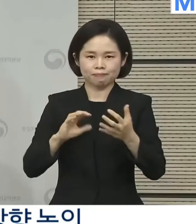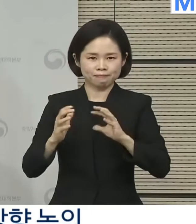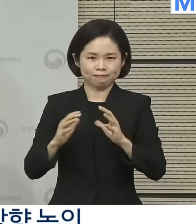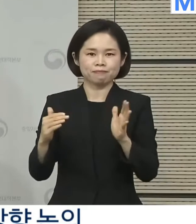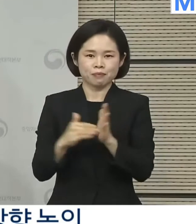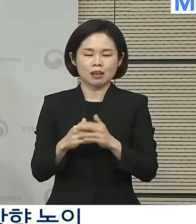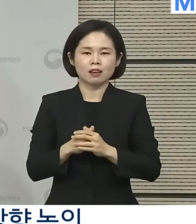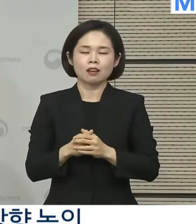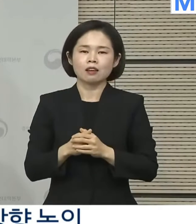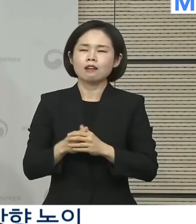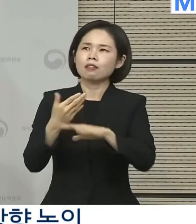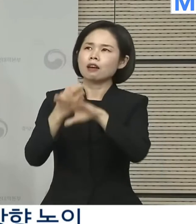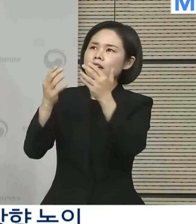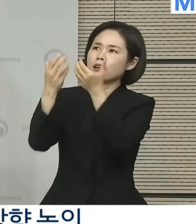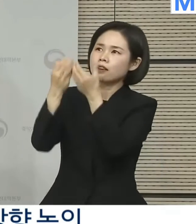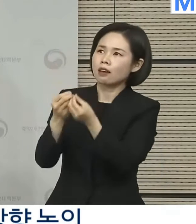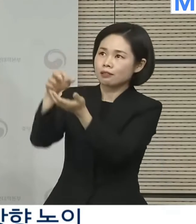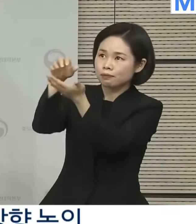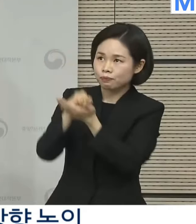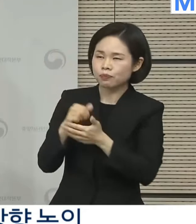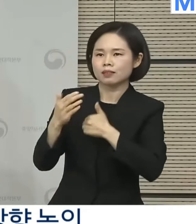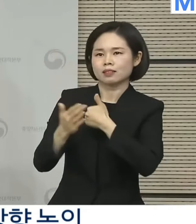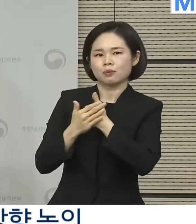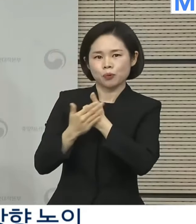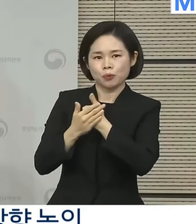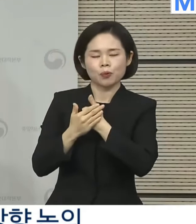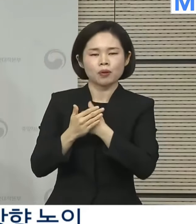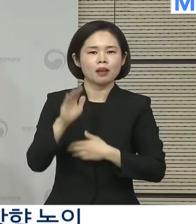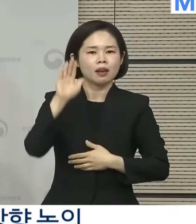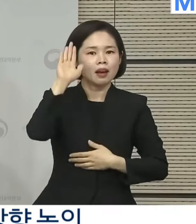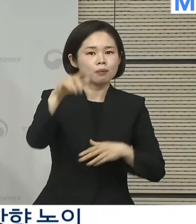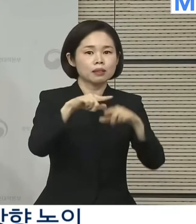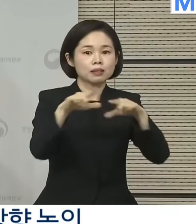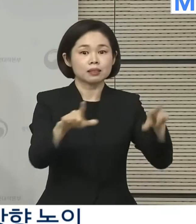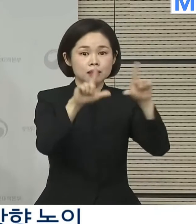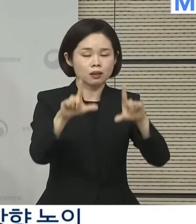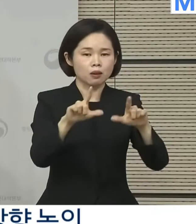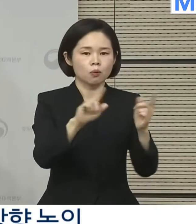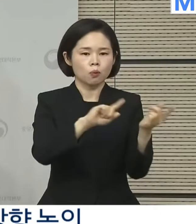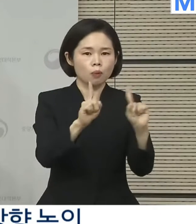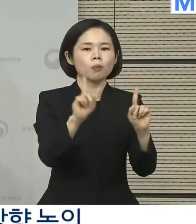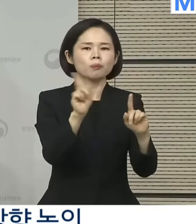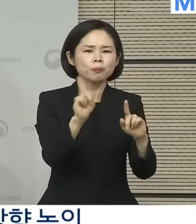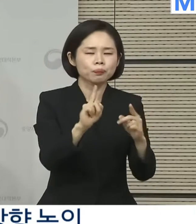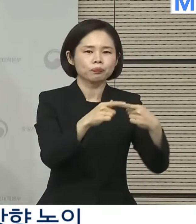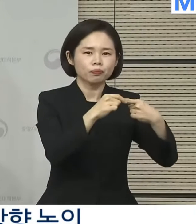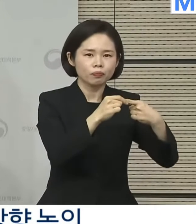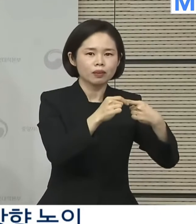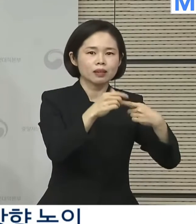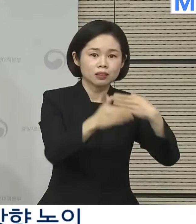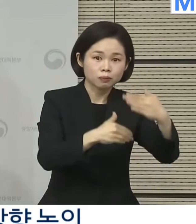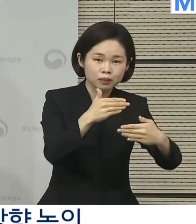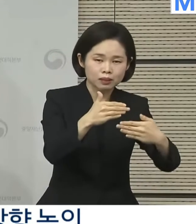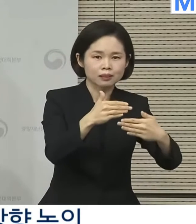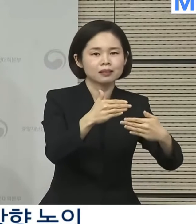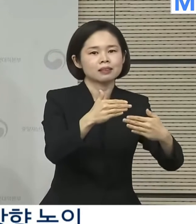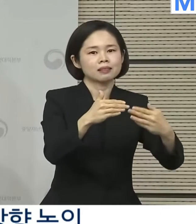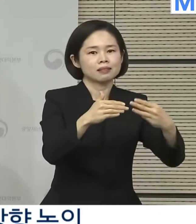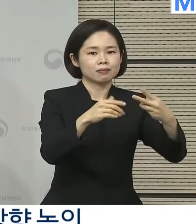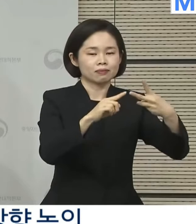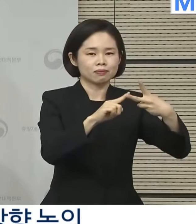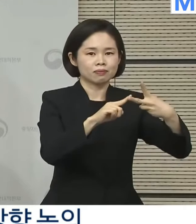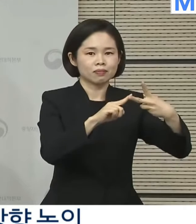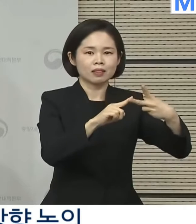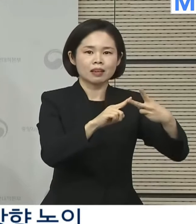이러한 사례를 참고하여 향후 일상회복은 첫째, 점진적 단계적으로, 둘째,